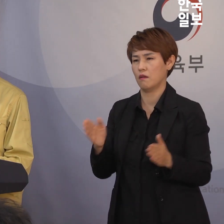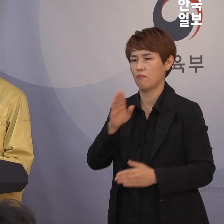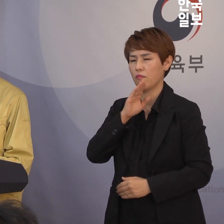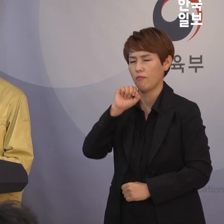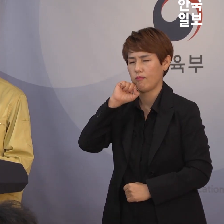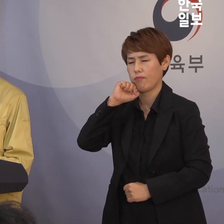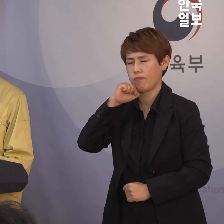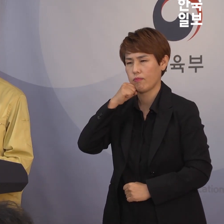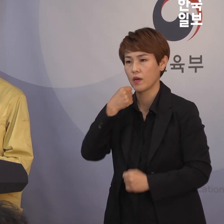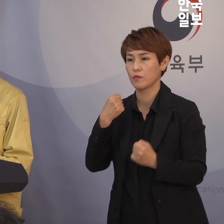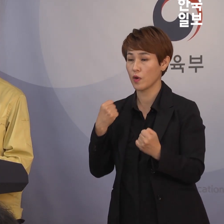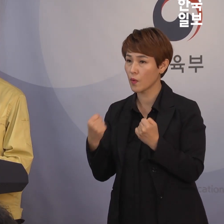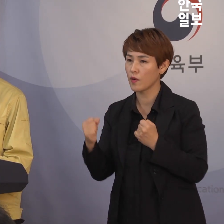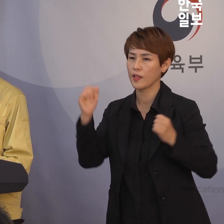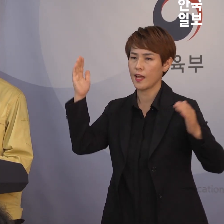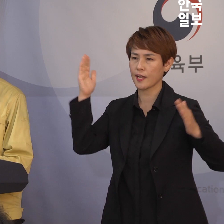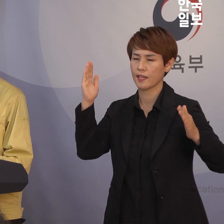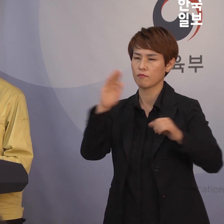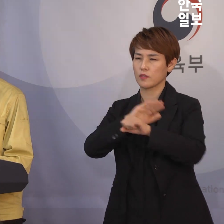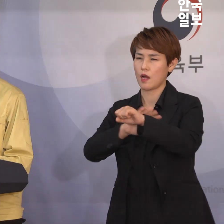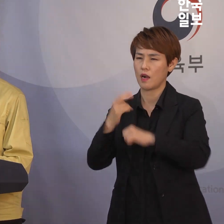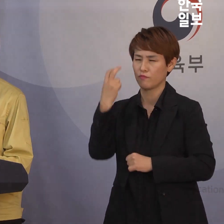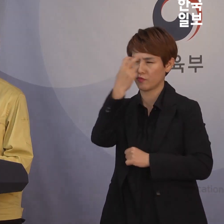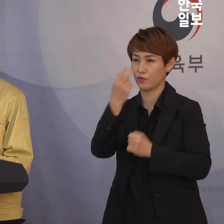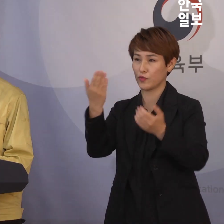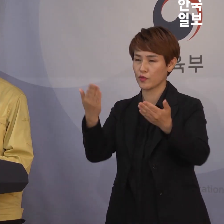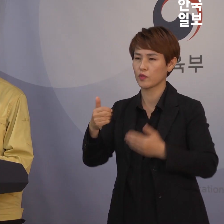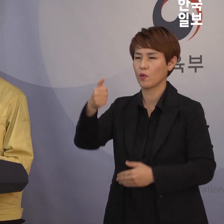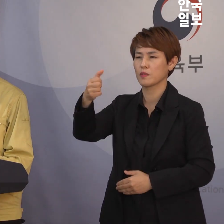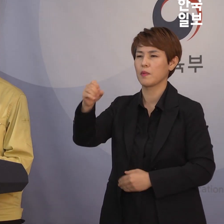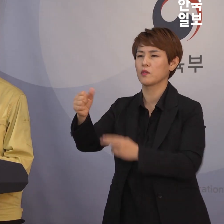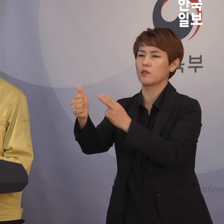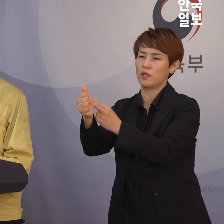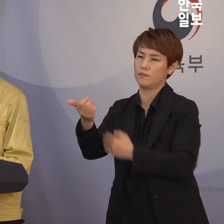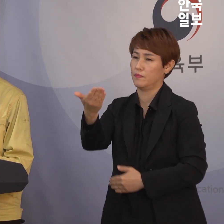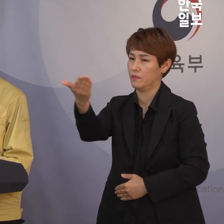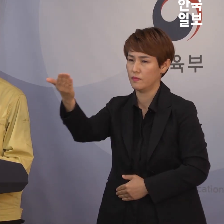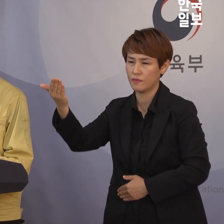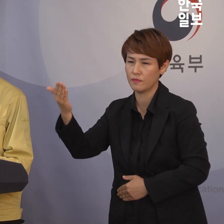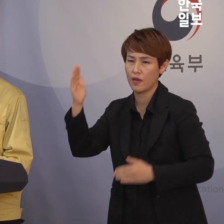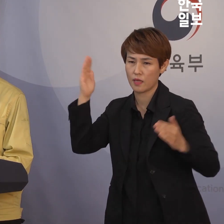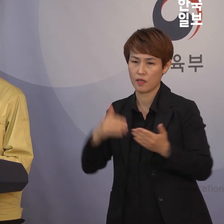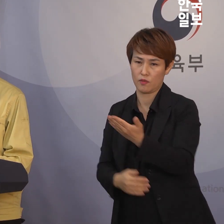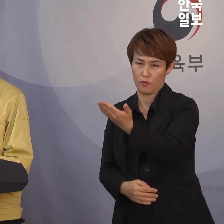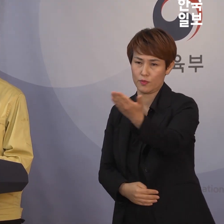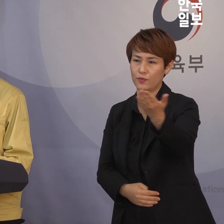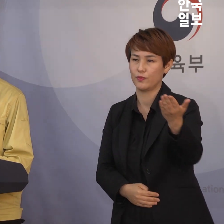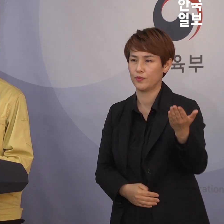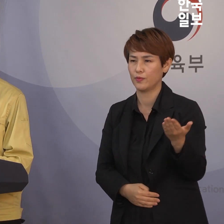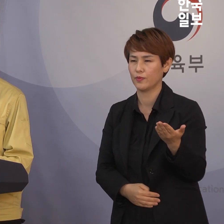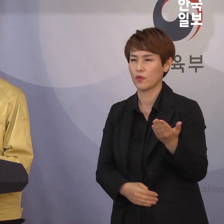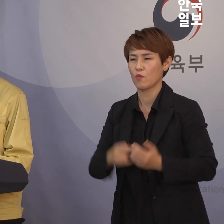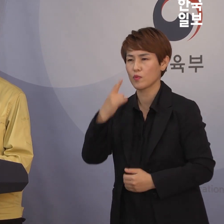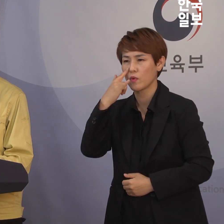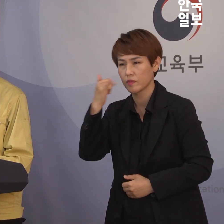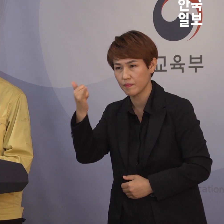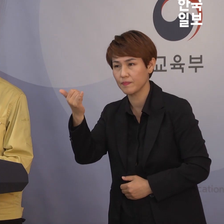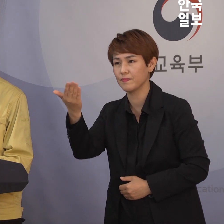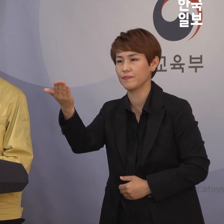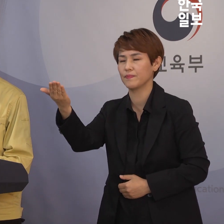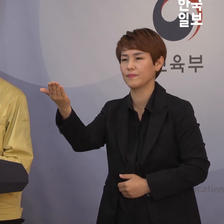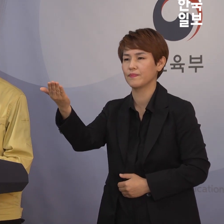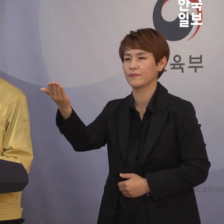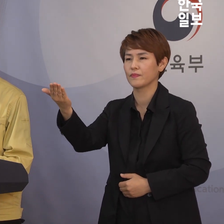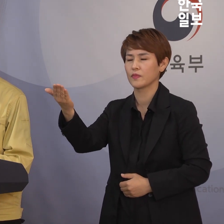상황 속에서도 학생들을 지켜주신 50만 선생님들, 우리 학생 여러분, 학부모님,